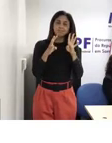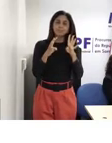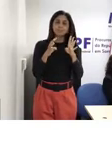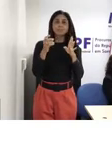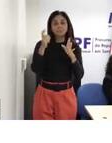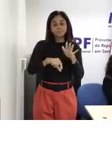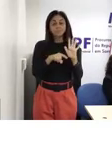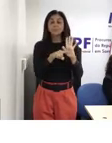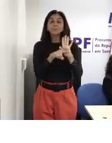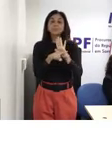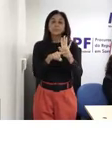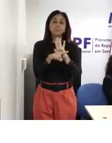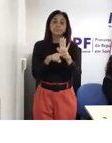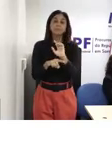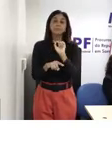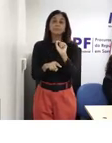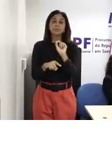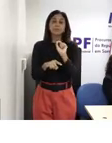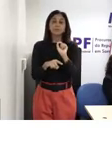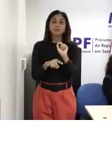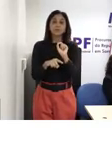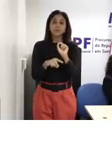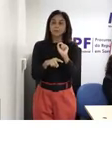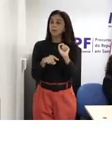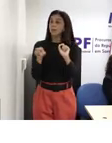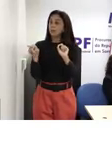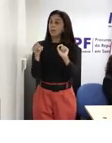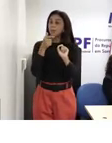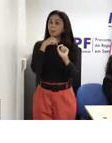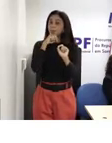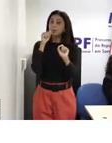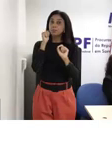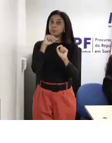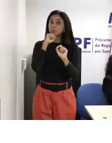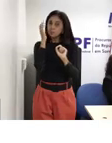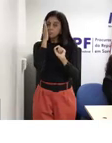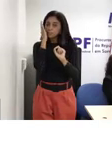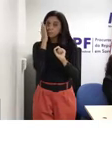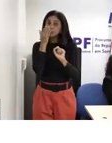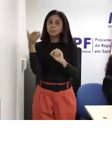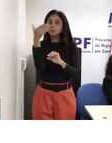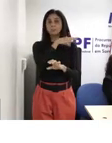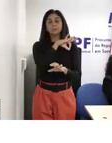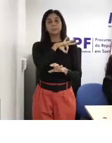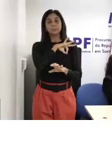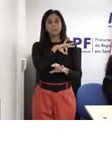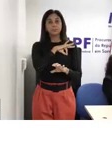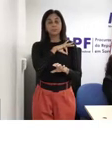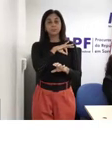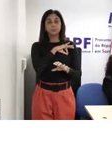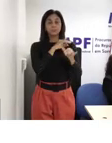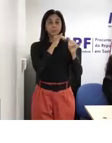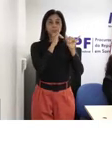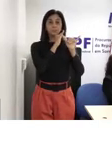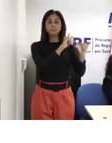considerou que os que levaram a polícia ou outros Serviço Social é um número inexpressivo então o que tá